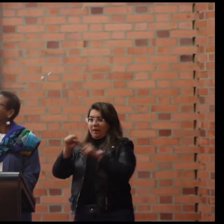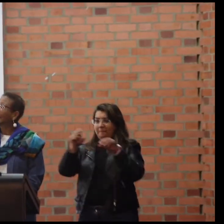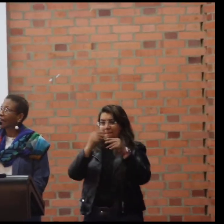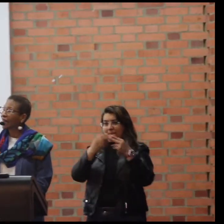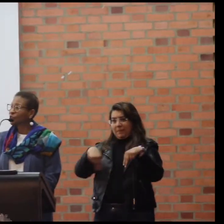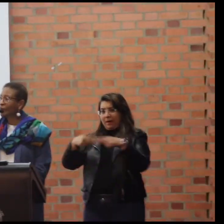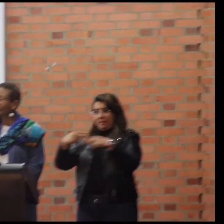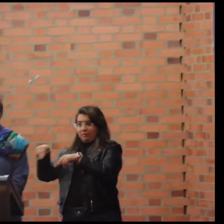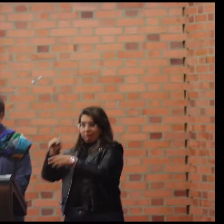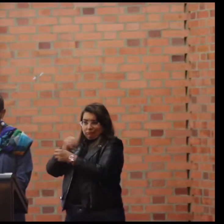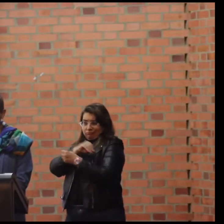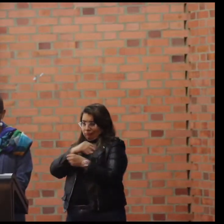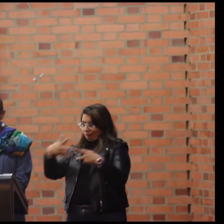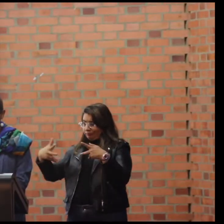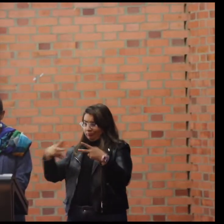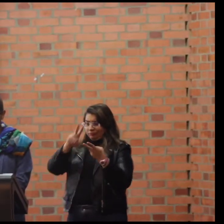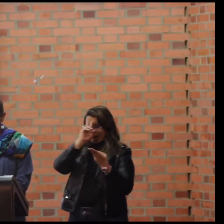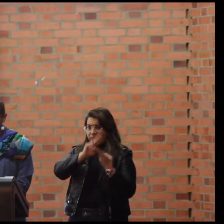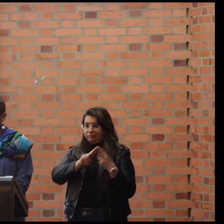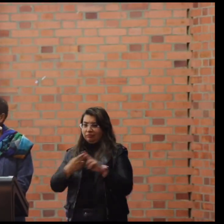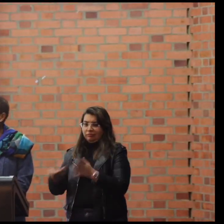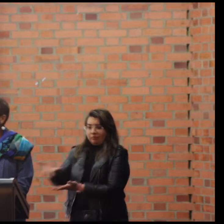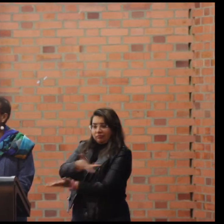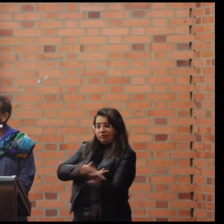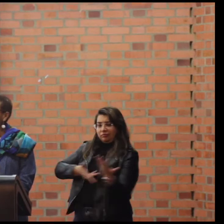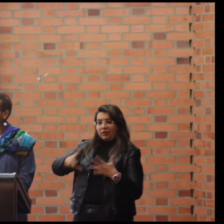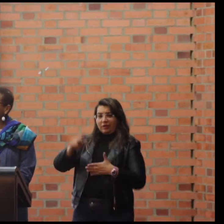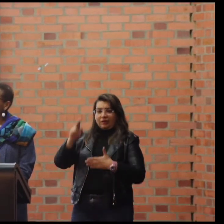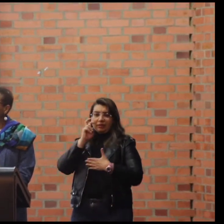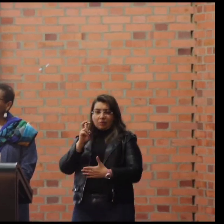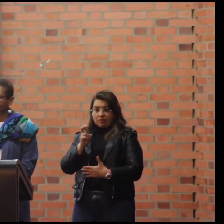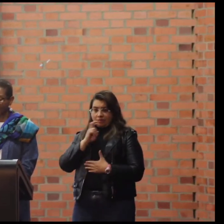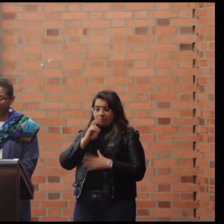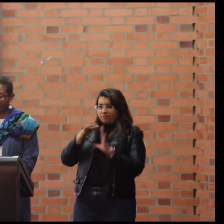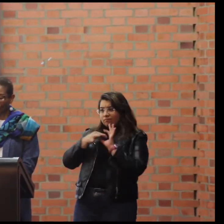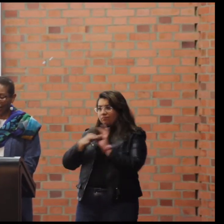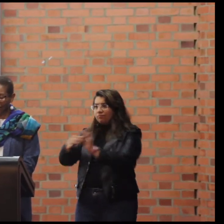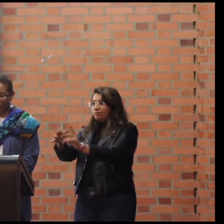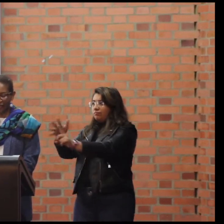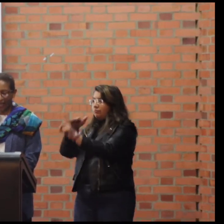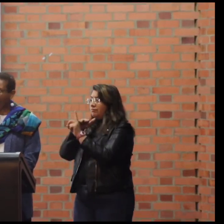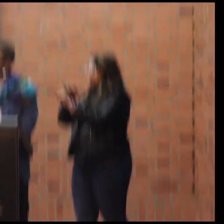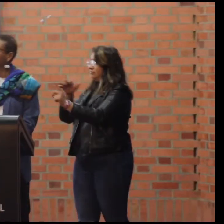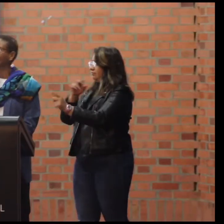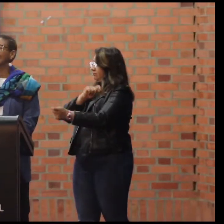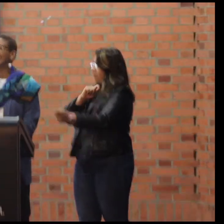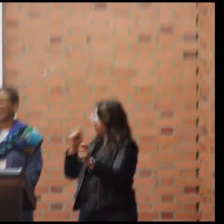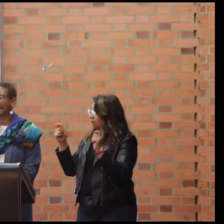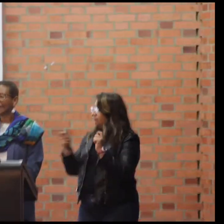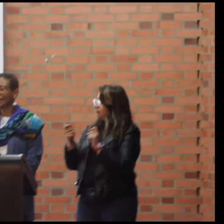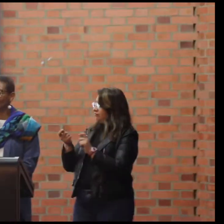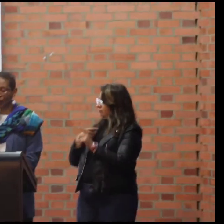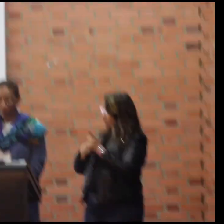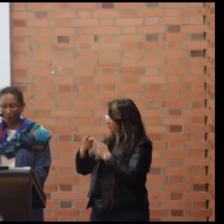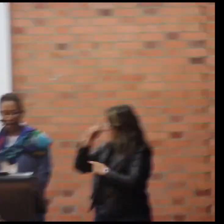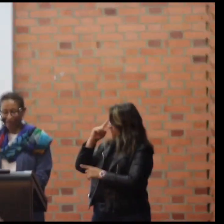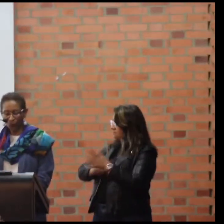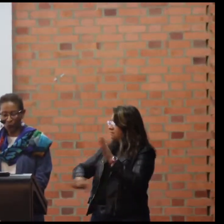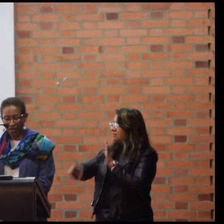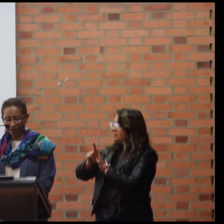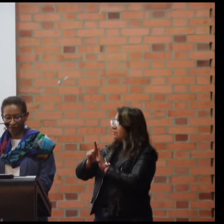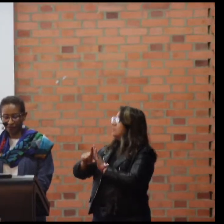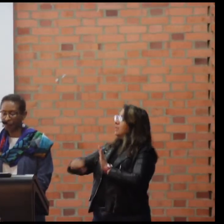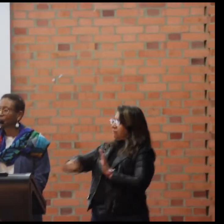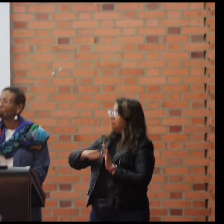en las relaciones de género y sexualidad y en las definiciones de lo que es deseable y legítimo para